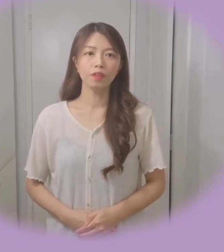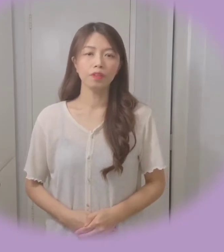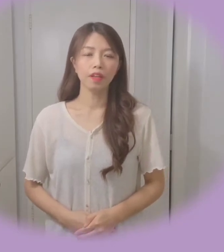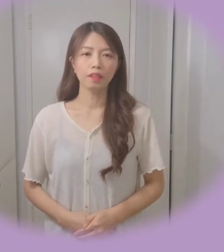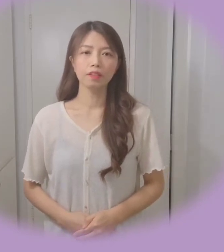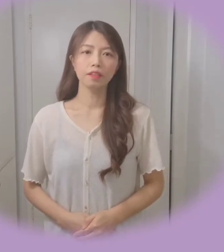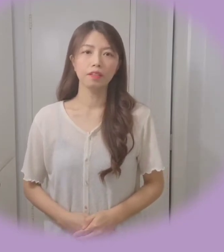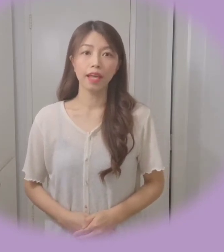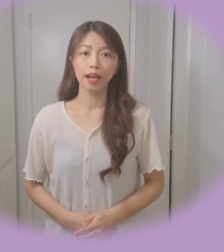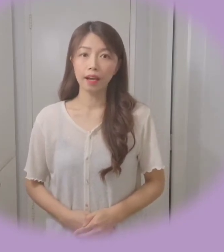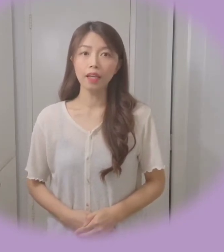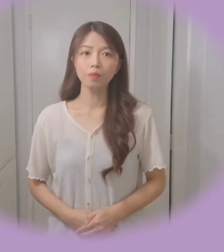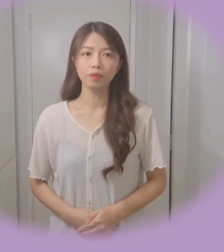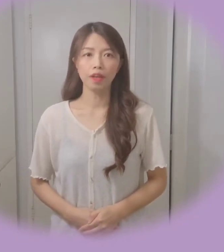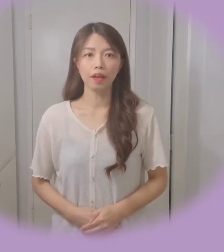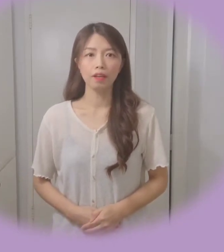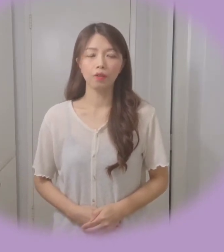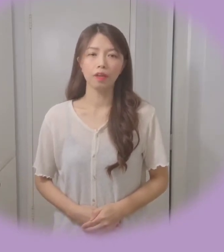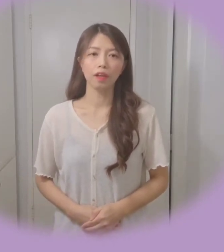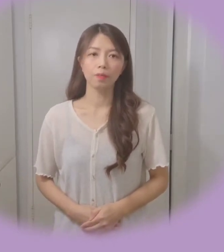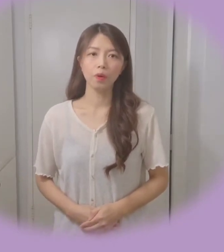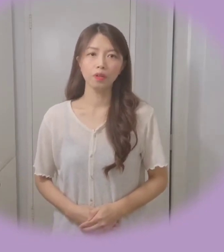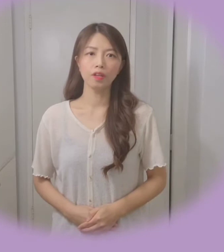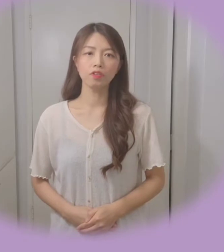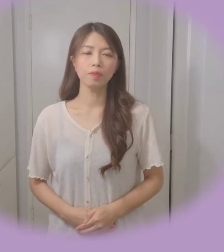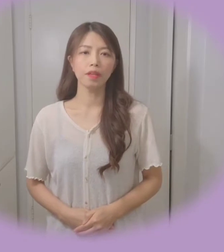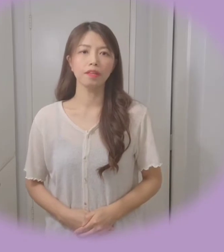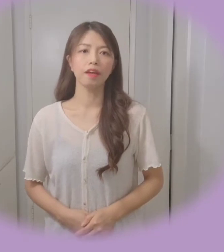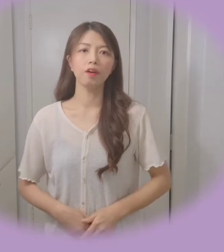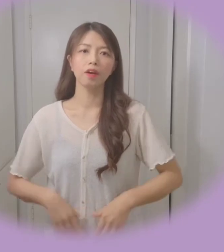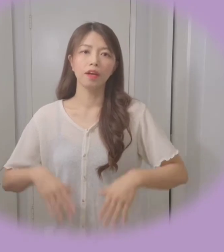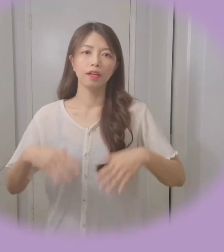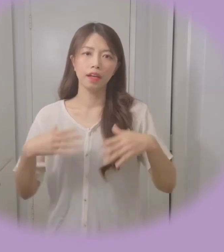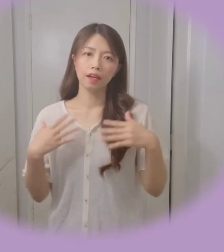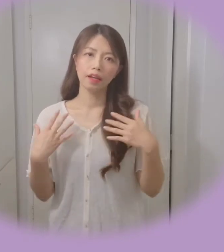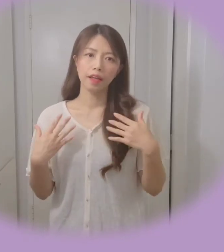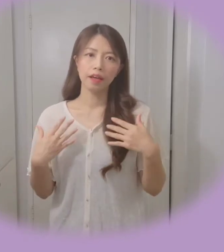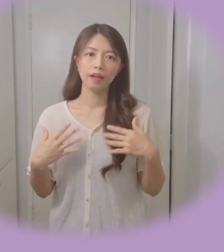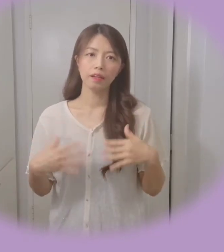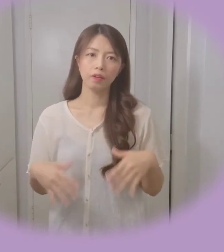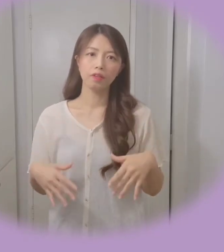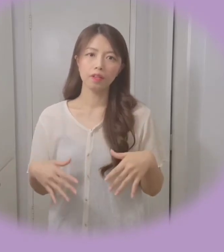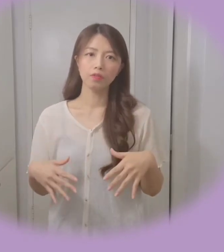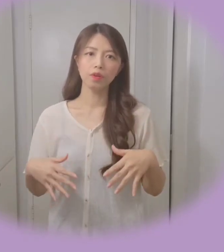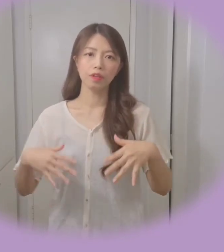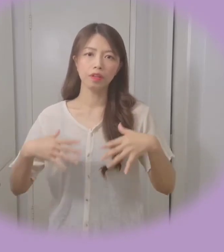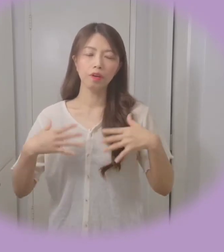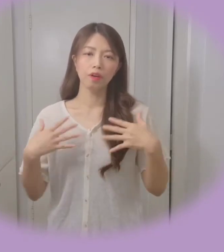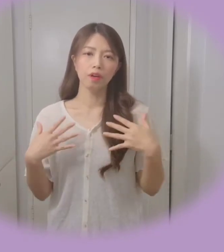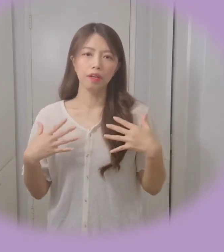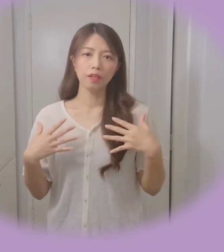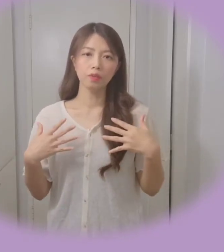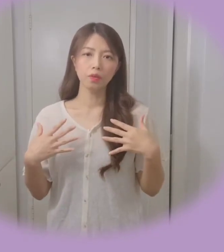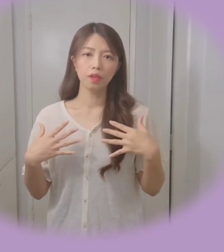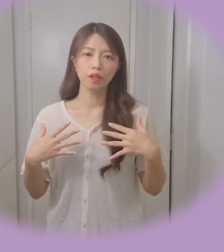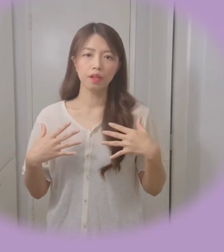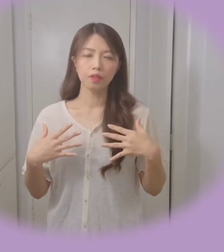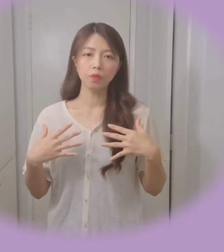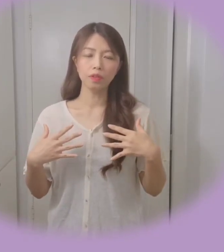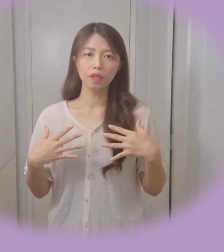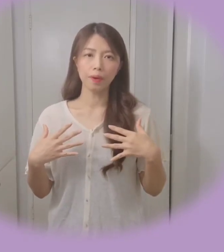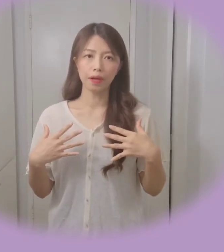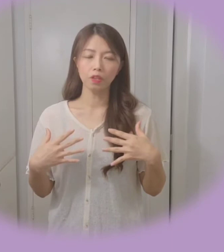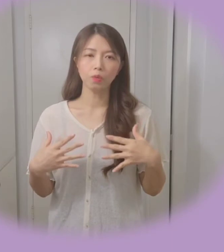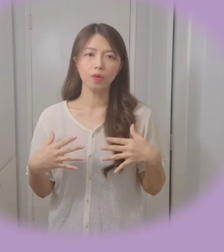낮게 부는다는 뜻은 약하게 분다 이렇게 표현을 해주시면 되는데요. 약하다 이런 뜻의 소원은요. 양손을